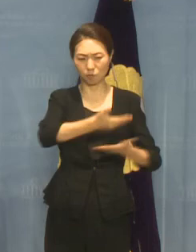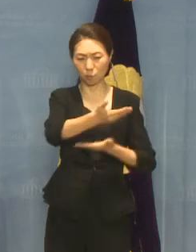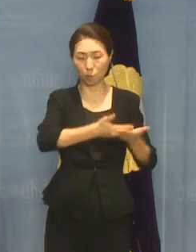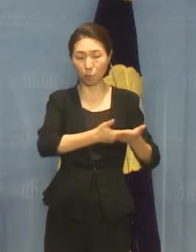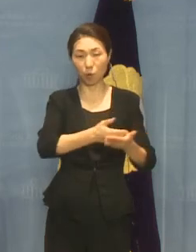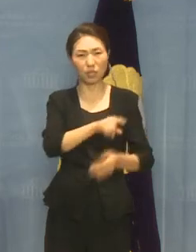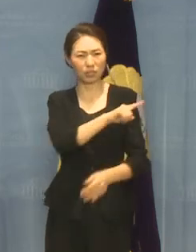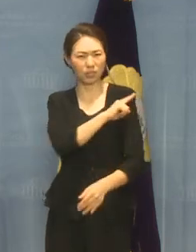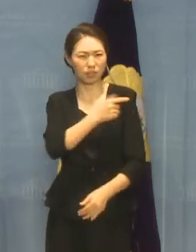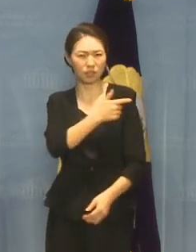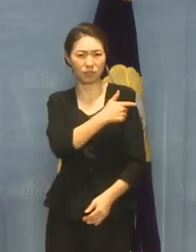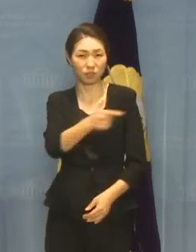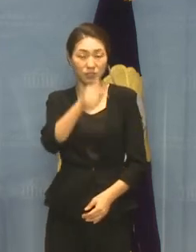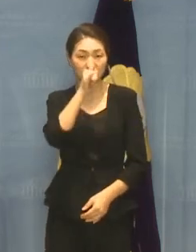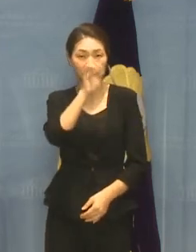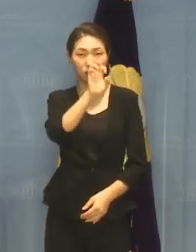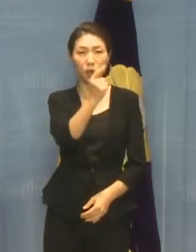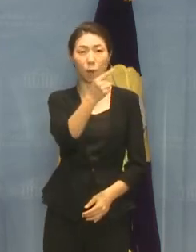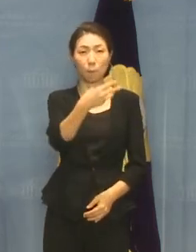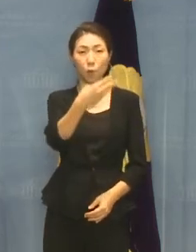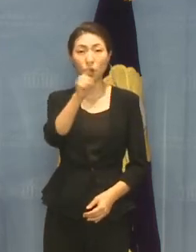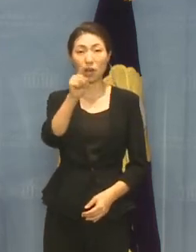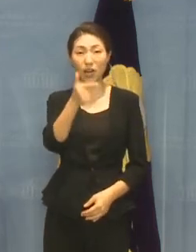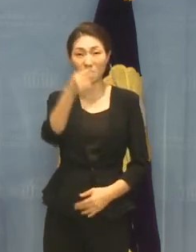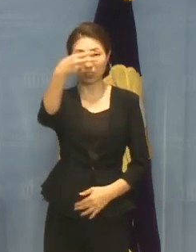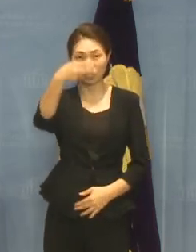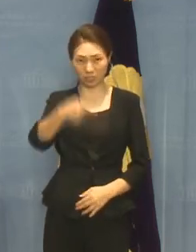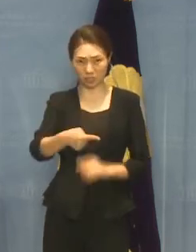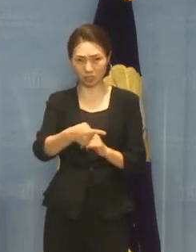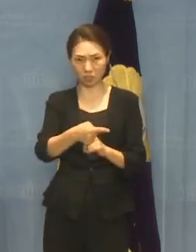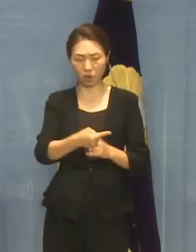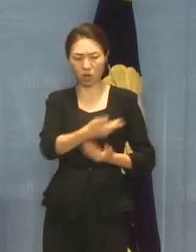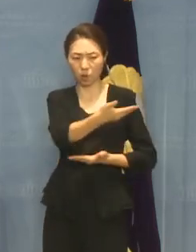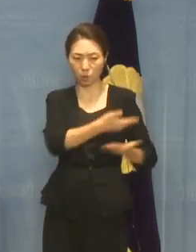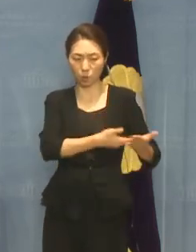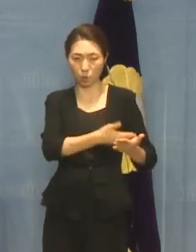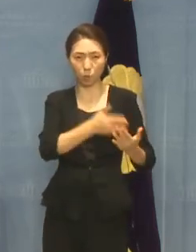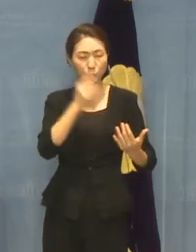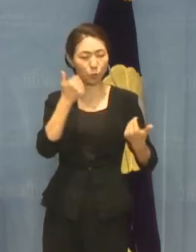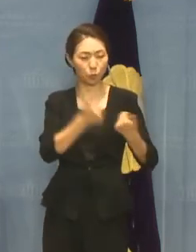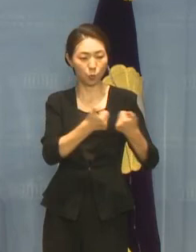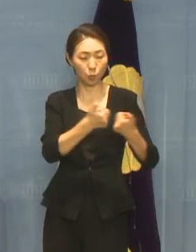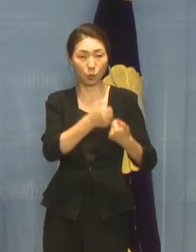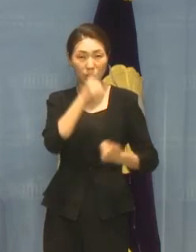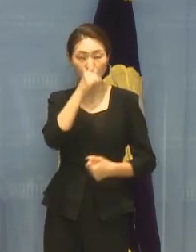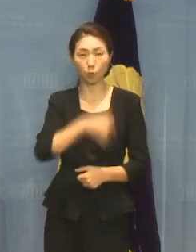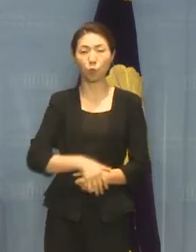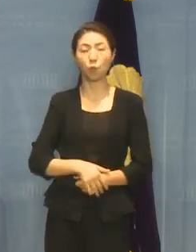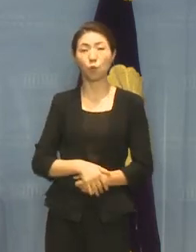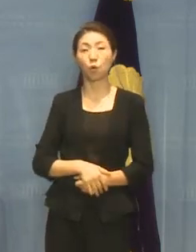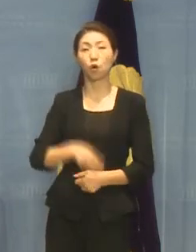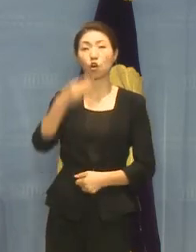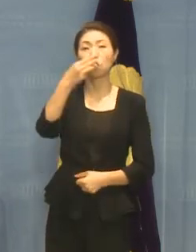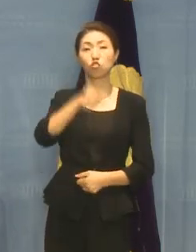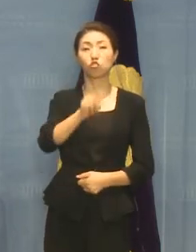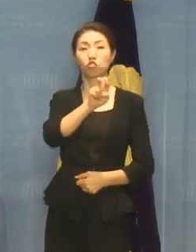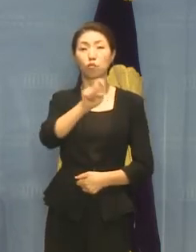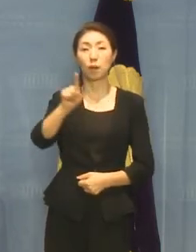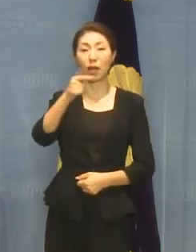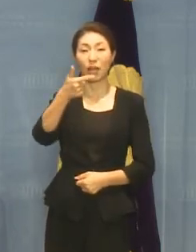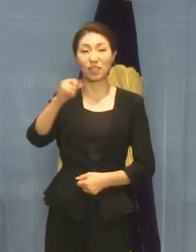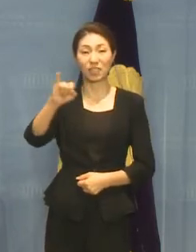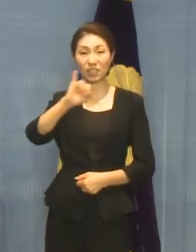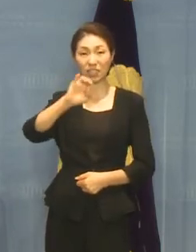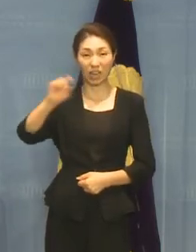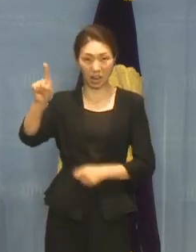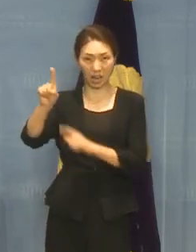폴란드와 전략적 제휴 협력 확대를 논의하고 루마니아 하은 의장, 상은 의장 직무대리, 외교위원장과의